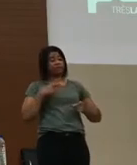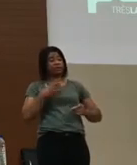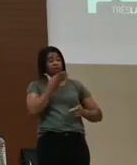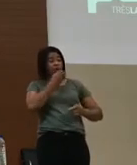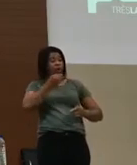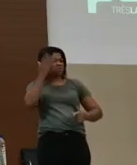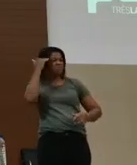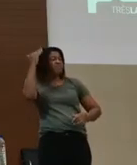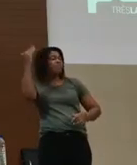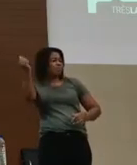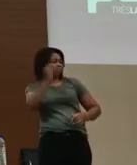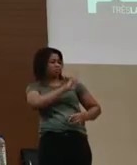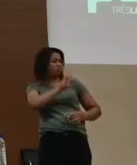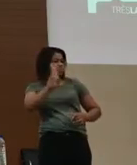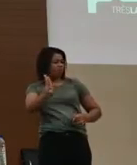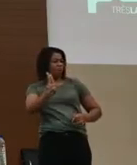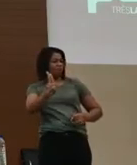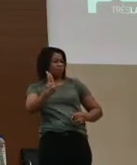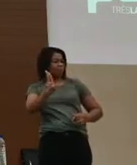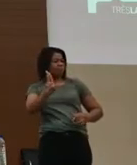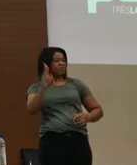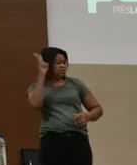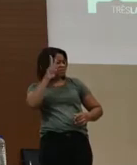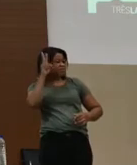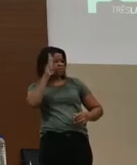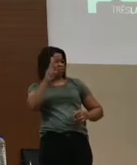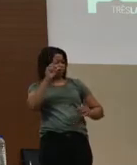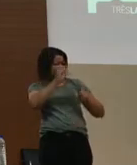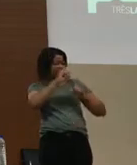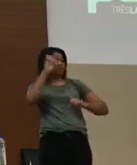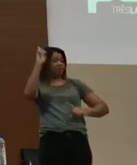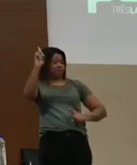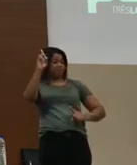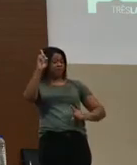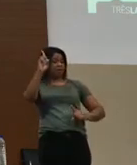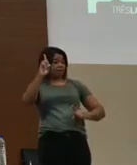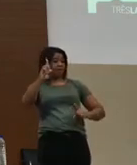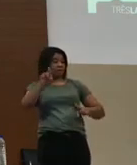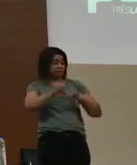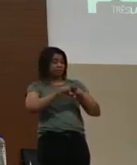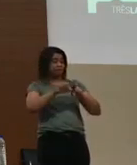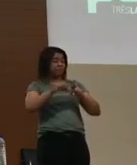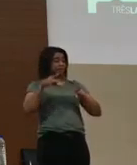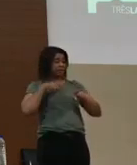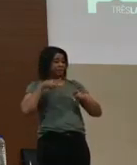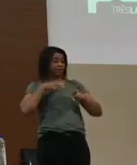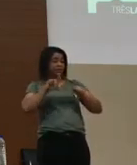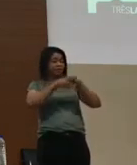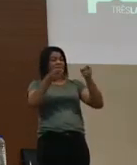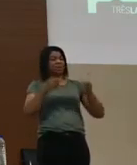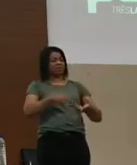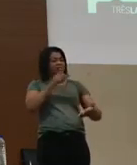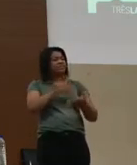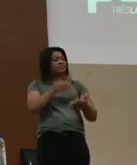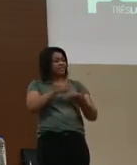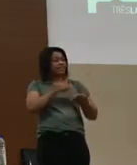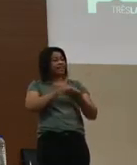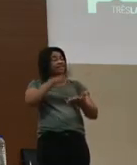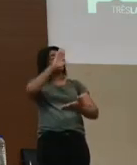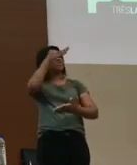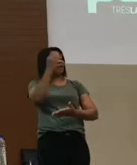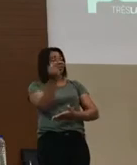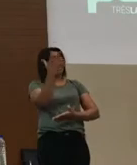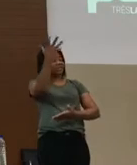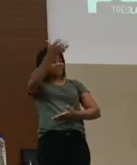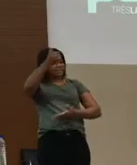sucesso deles, o nome deles ficaram marcados na história, mas um grande legado realmente verdadeiro é aquilo que fica nos seus seguidores, aqueles que